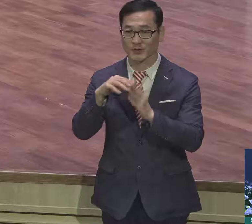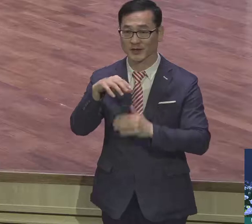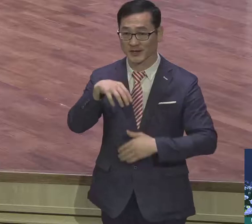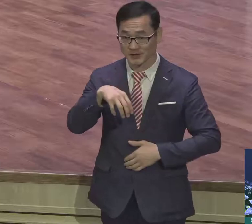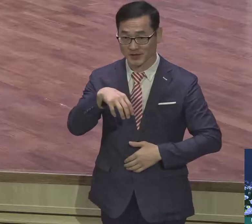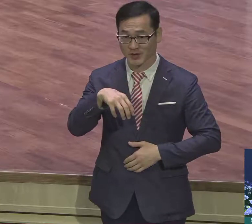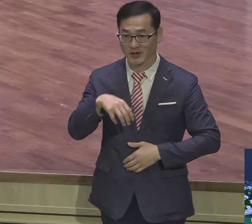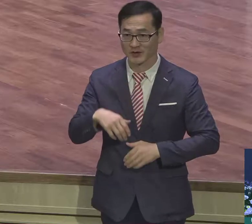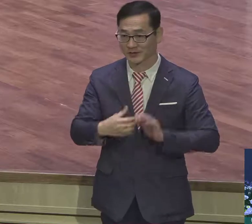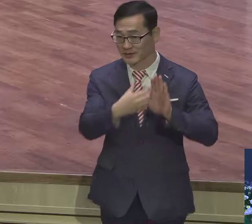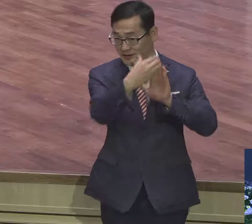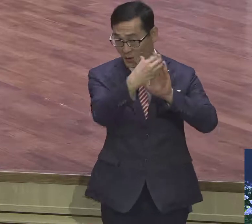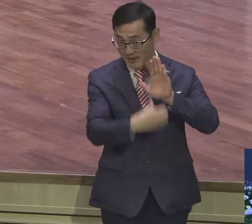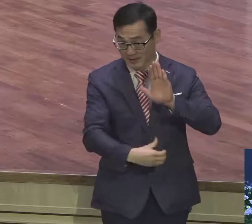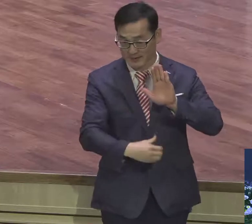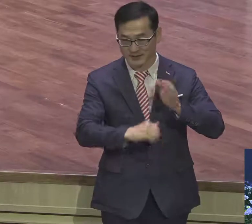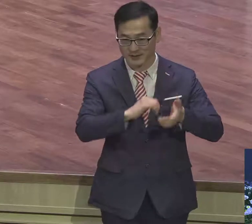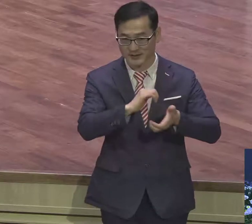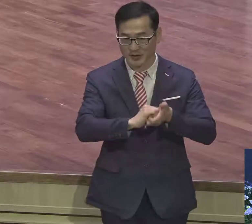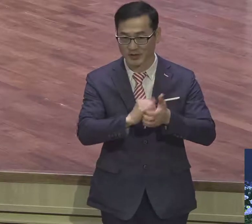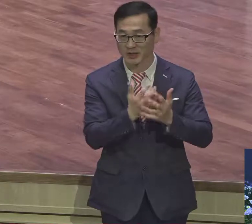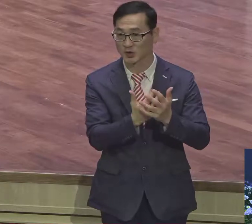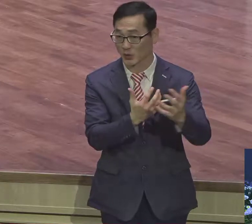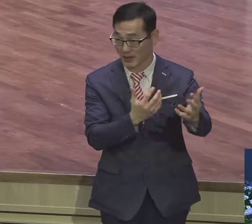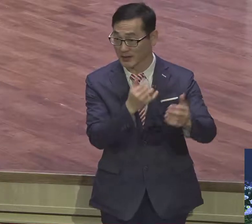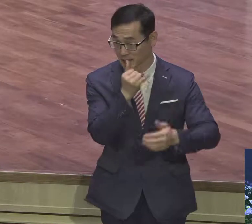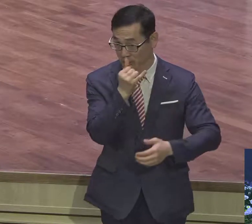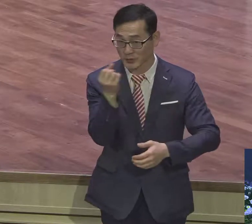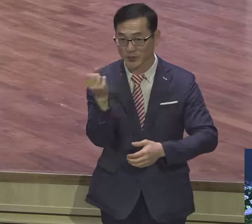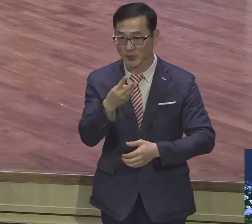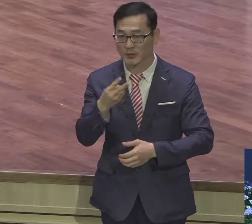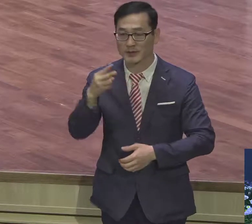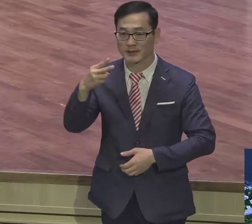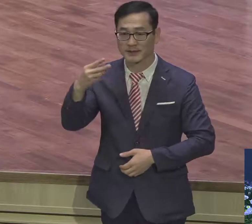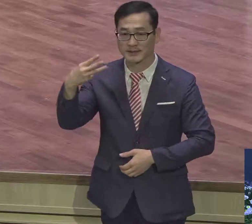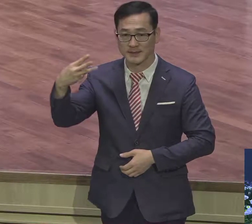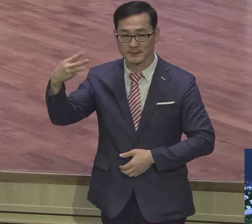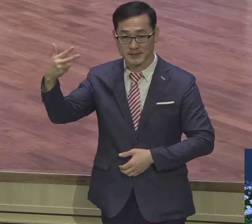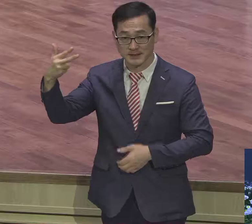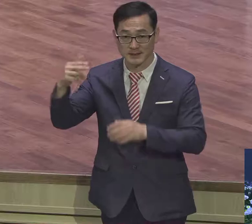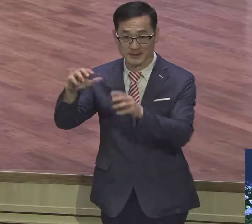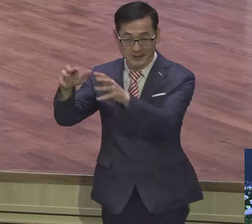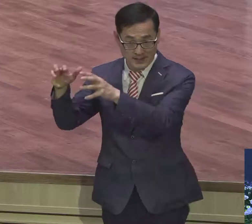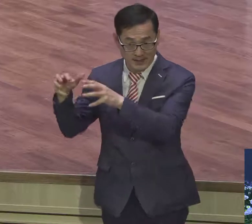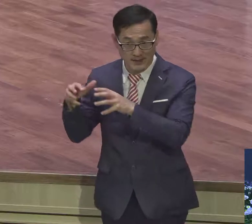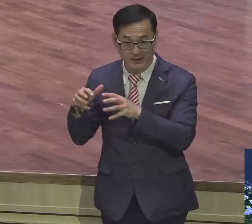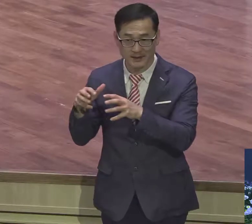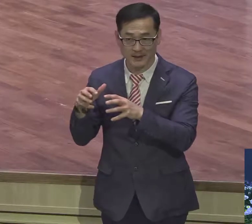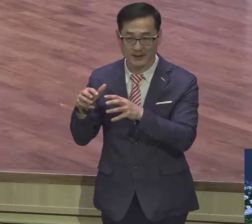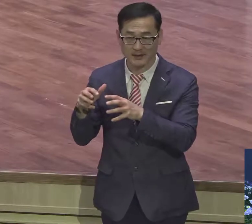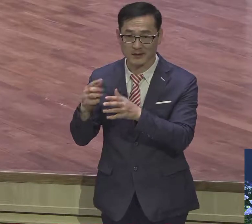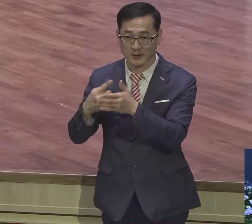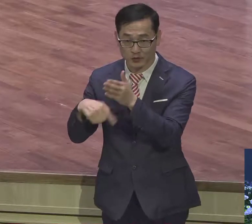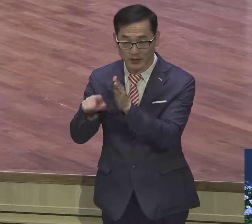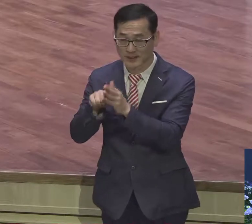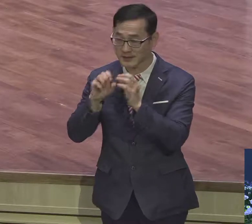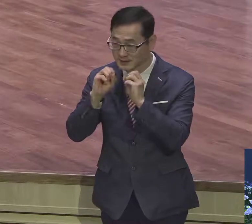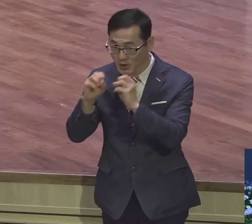정기총회가 있었고 이어서 237 나라 살릴 전도